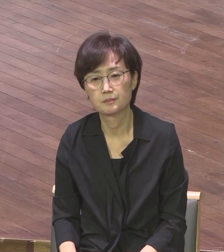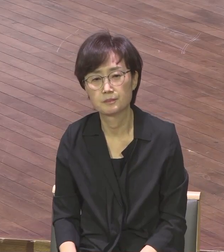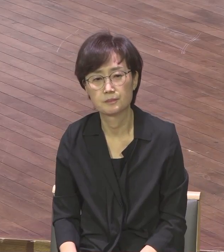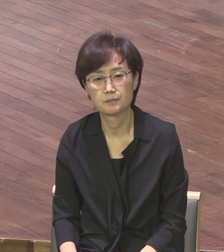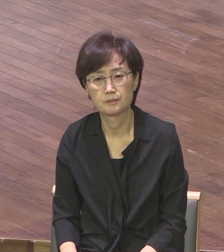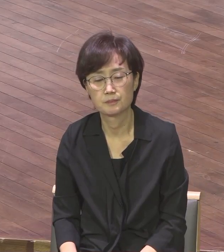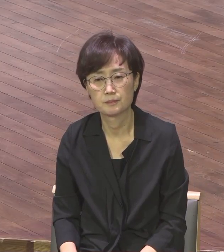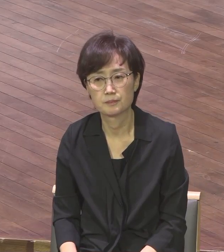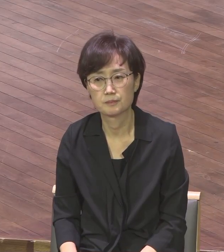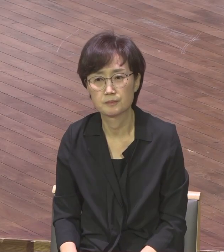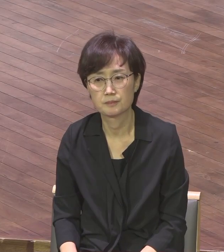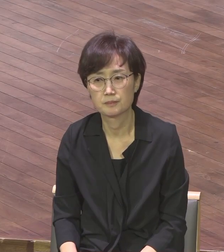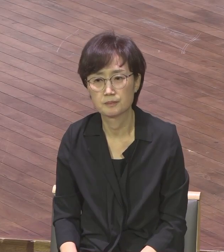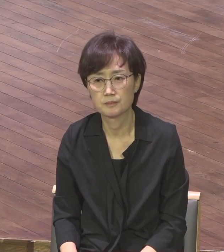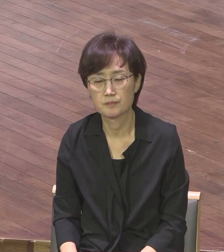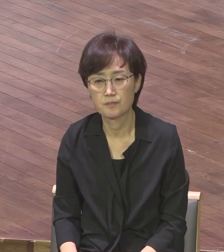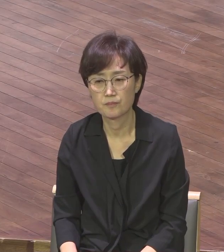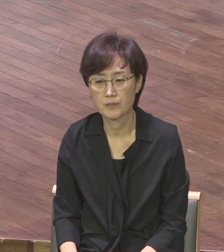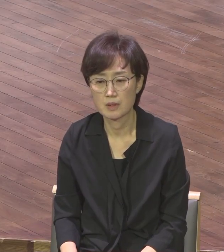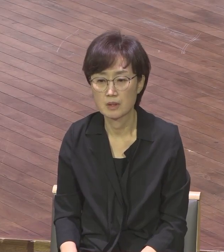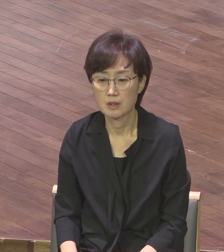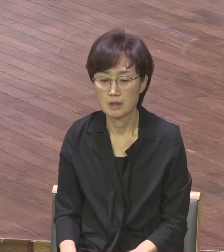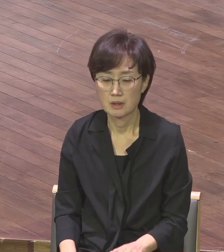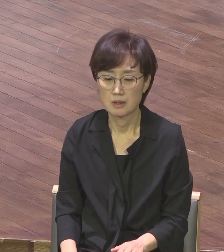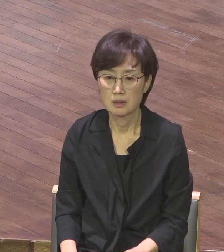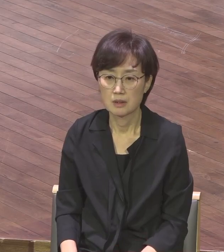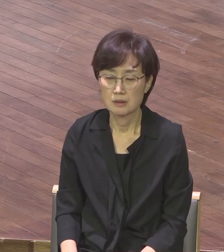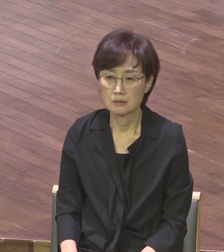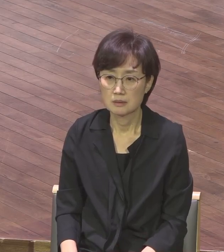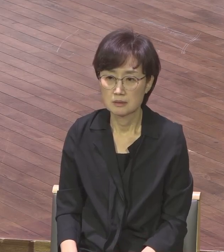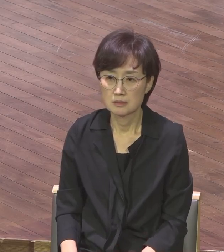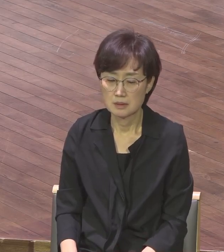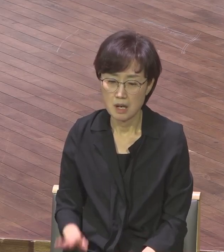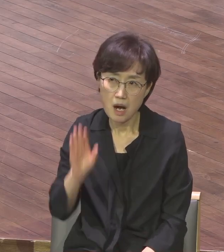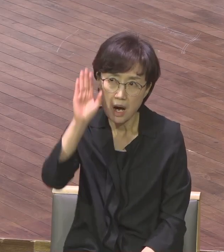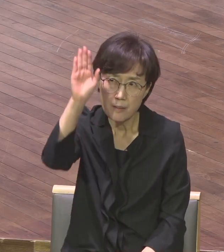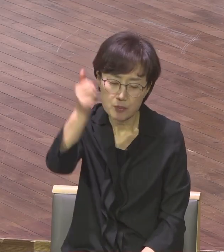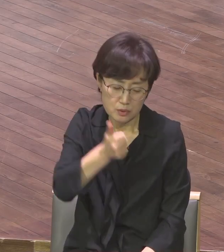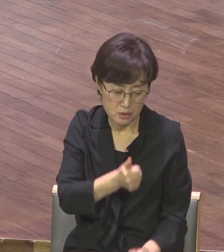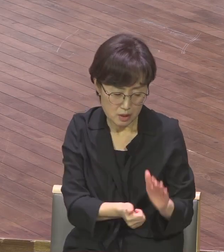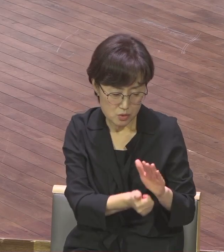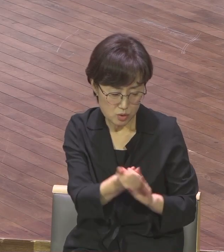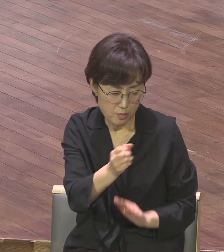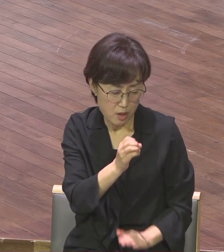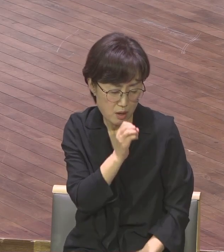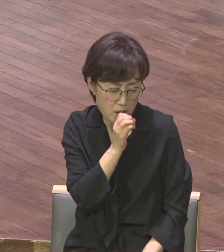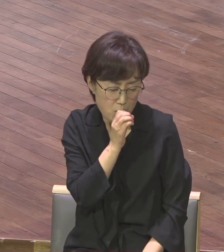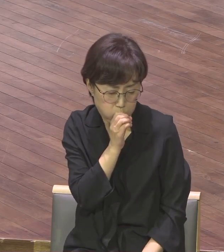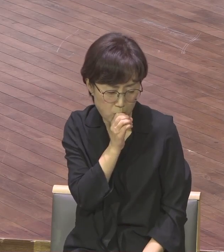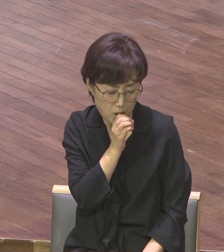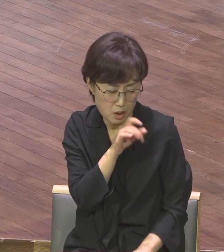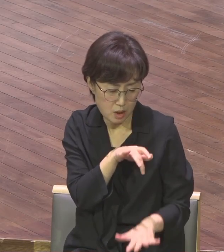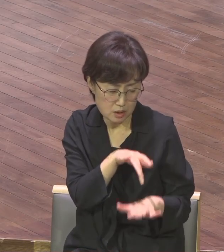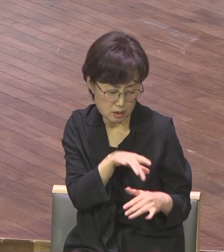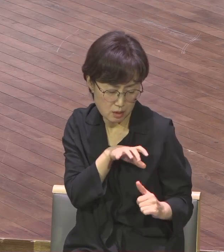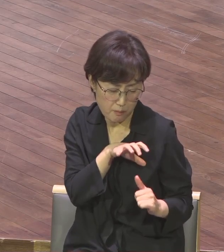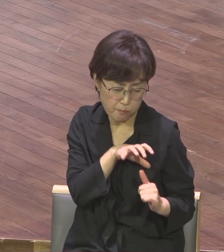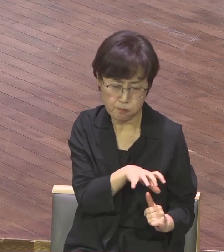한마디로 모든 소망이 단절된 어둠의 상태에 버려진